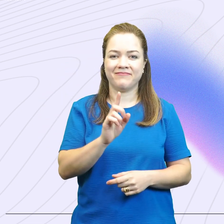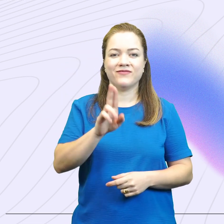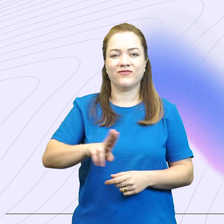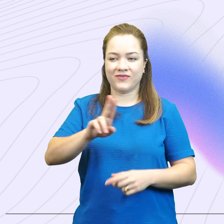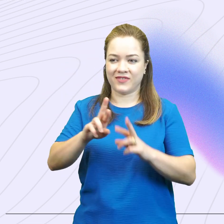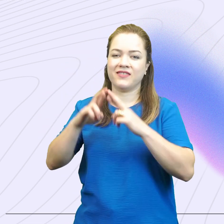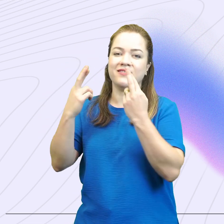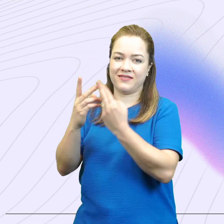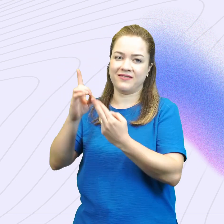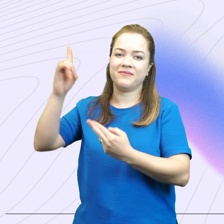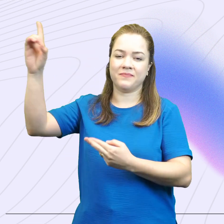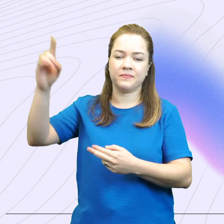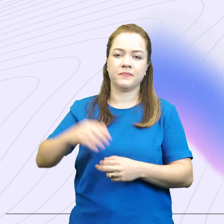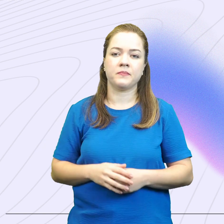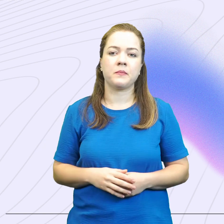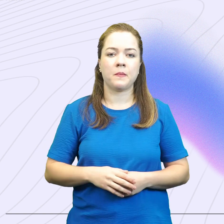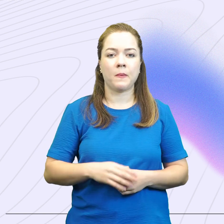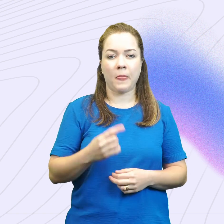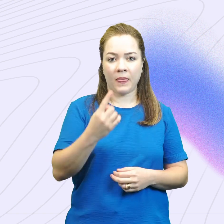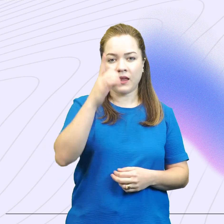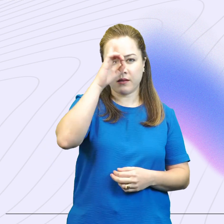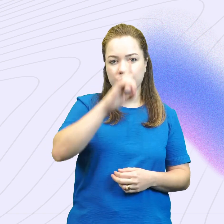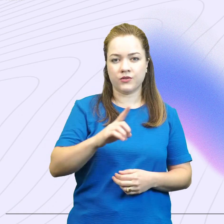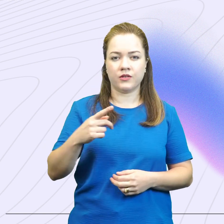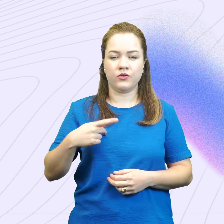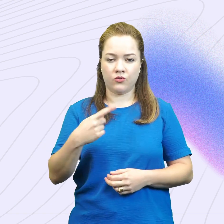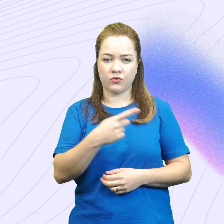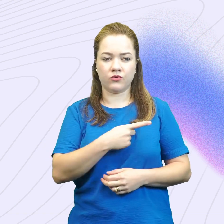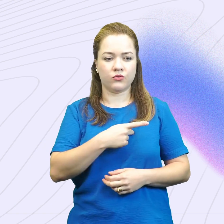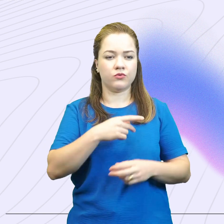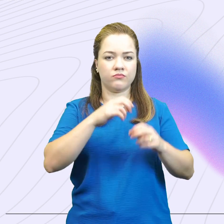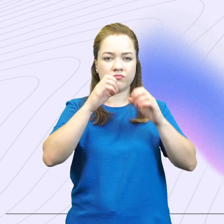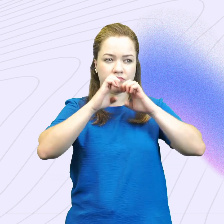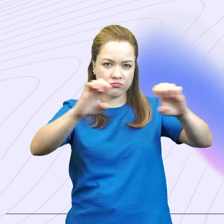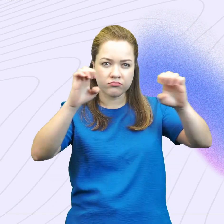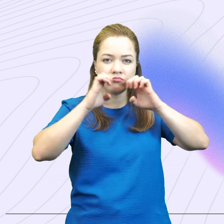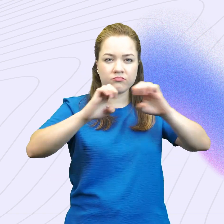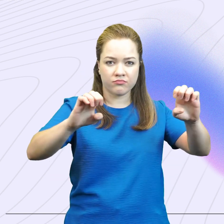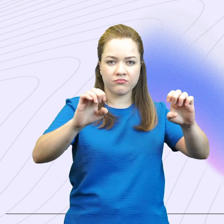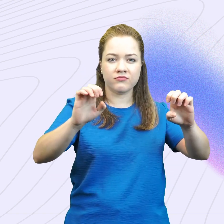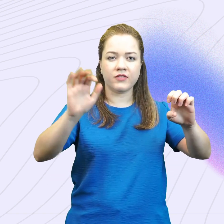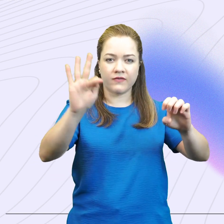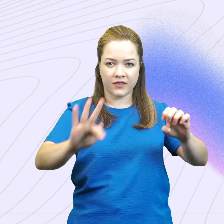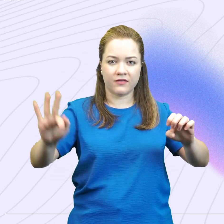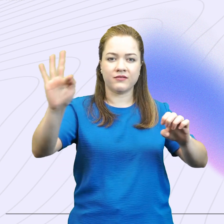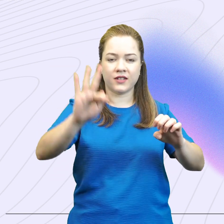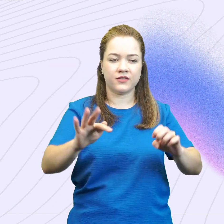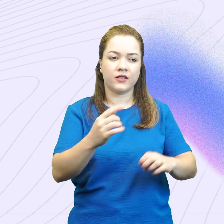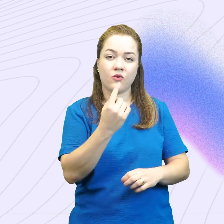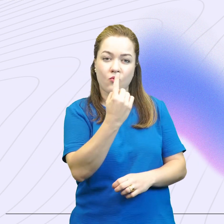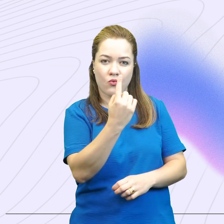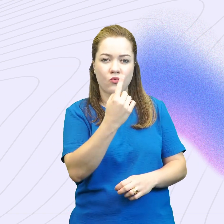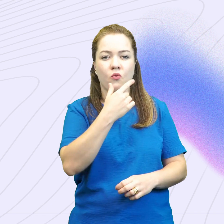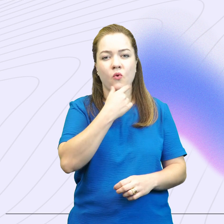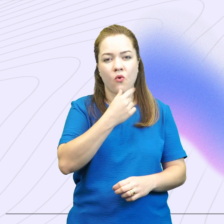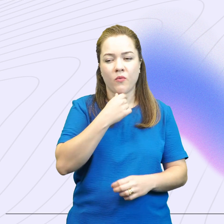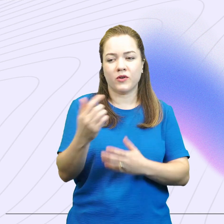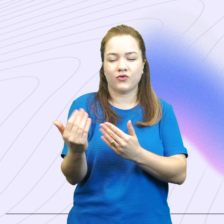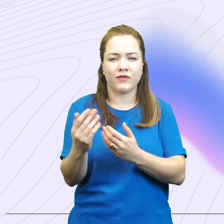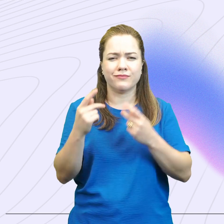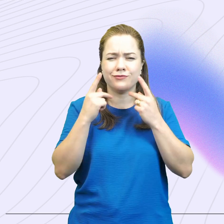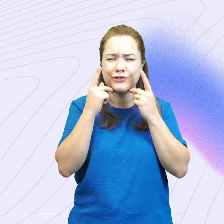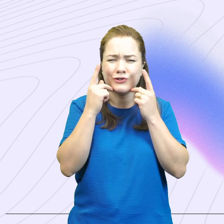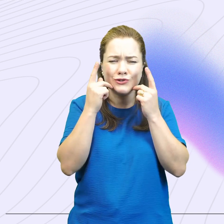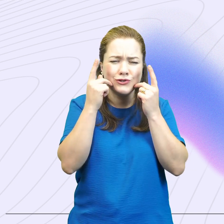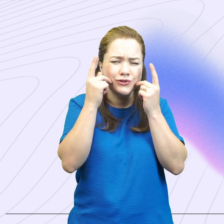Esses dias, em um nosso trabalho evangelístico nas universidades, um jovem tem se destacado demais. Ele é vergonhoso ainda um